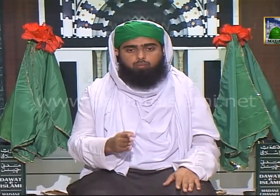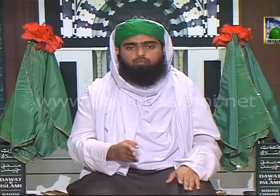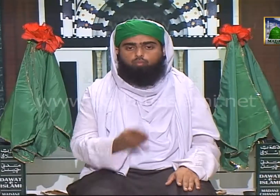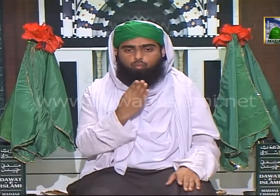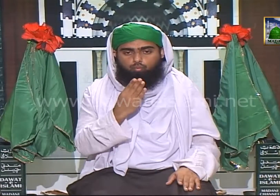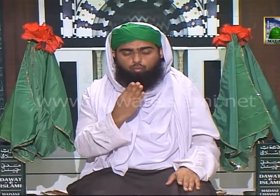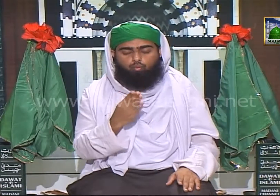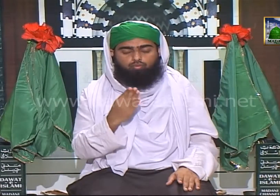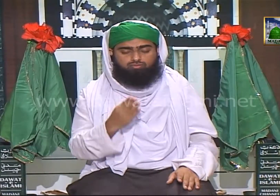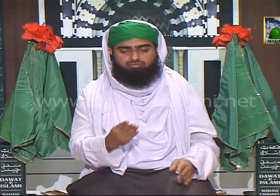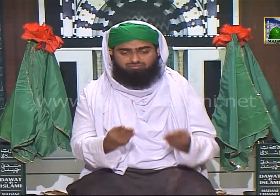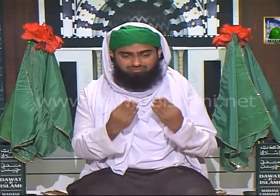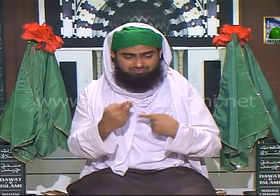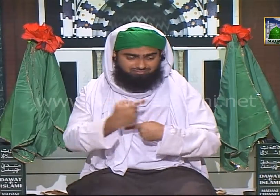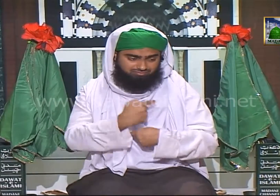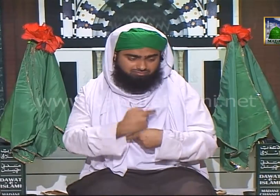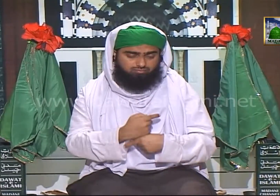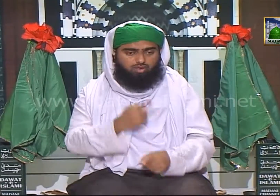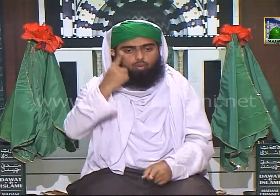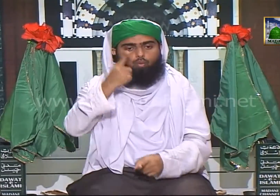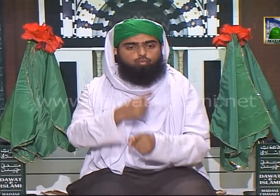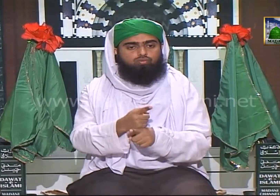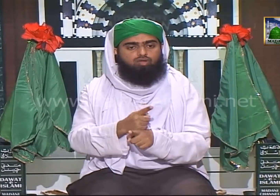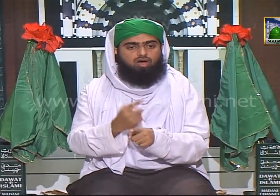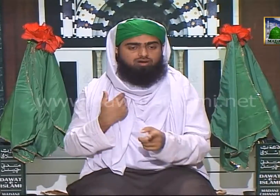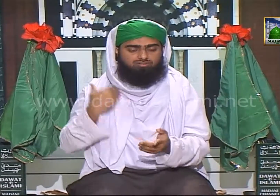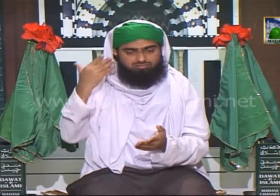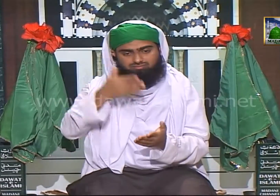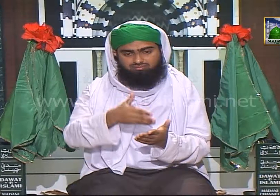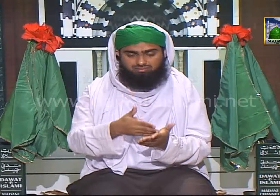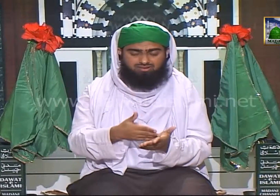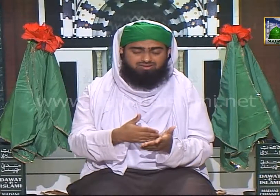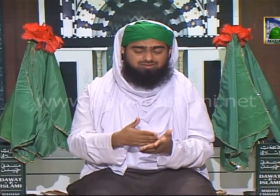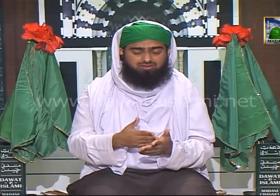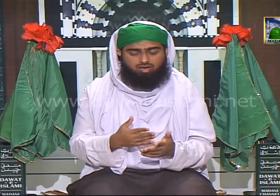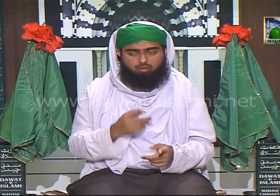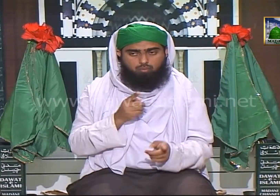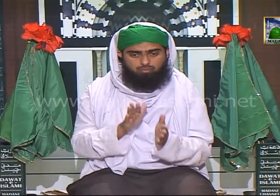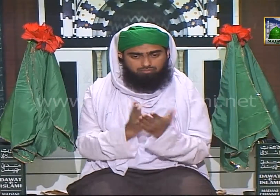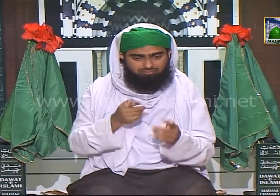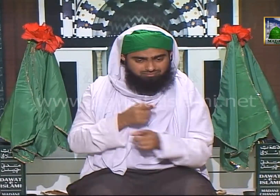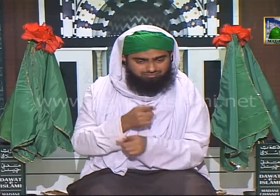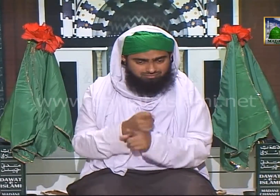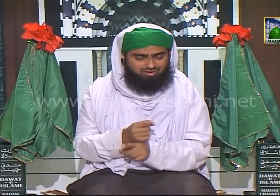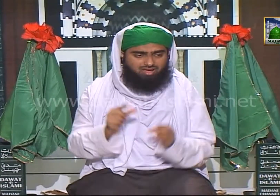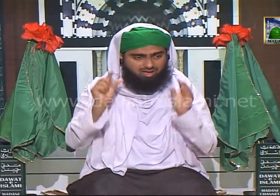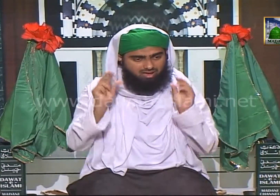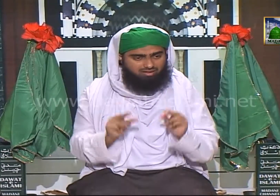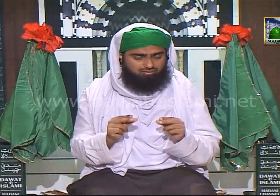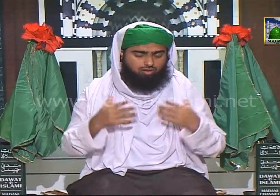کہ استاد سستی کر جاتا ہوگا, جتنا سبق دینا اتنا نہیں دیتا ہوگا, آگے پیچھے ہو جاتا ہوگا, تو یوں بھی مطلب گڑبڑ ہو جاتی ہے.